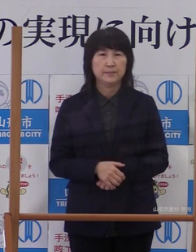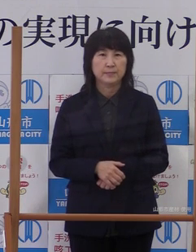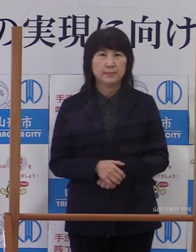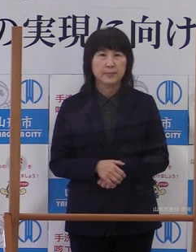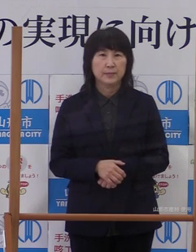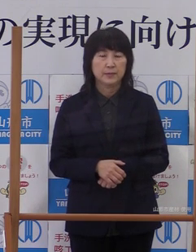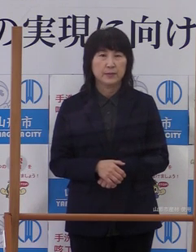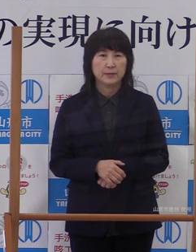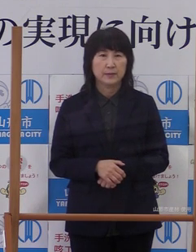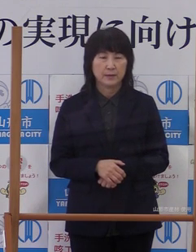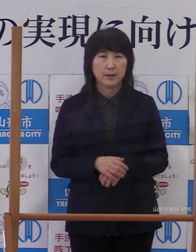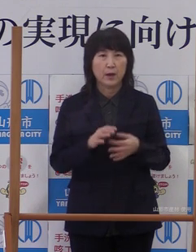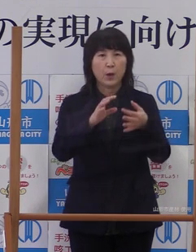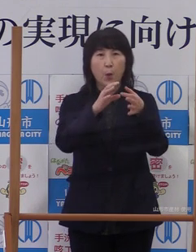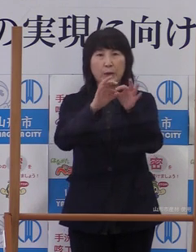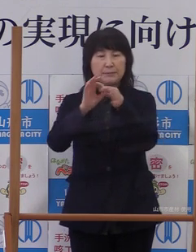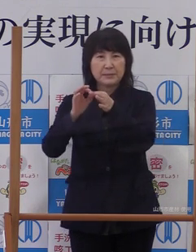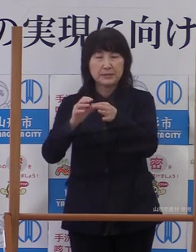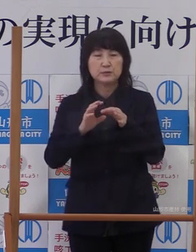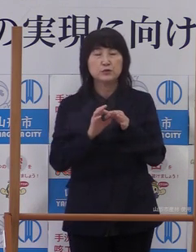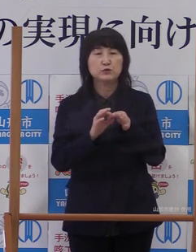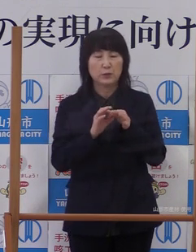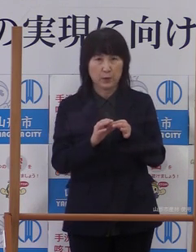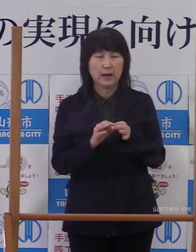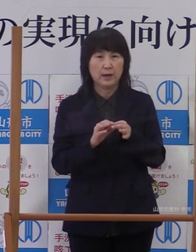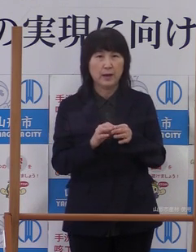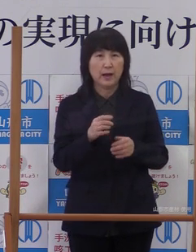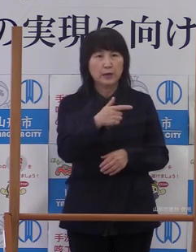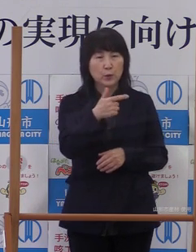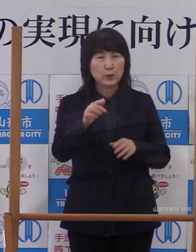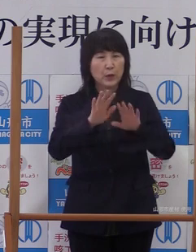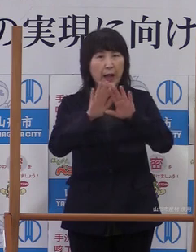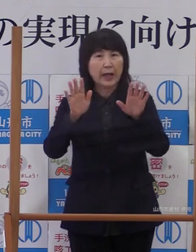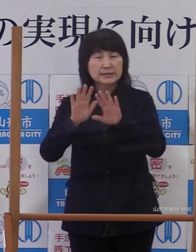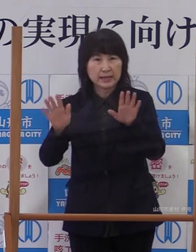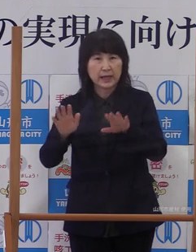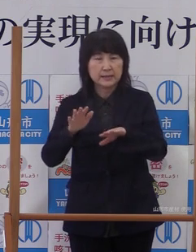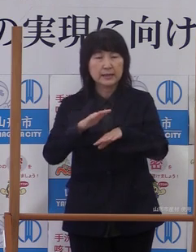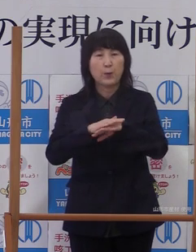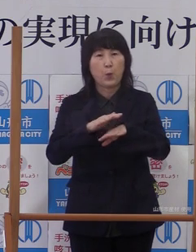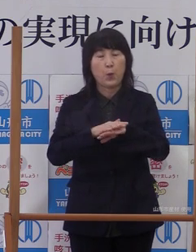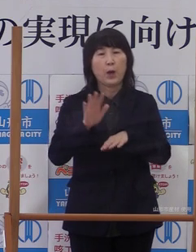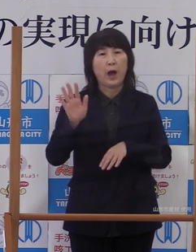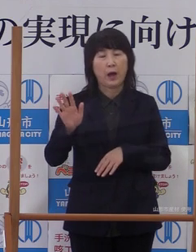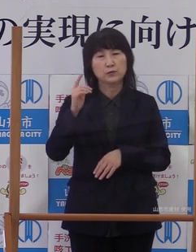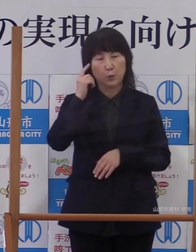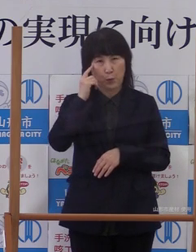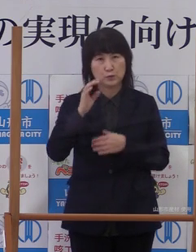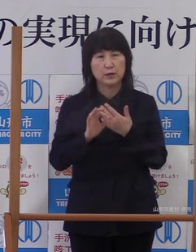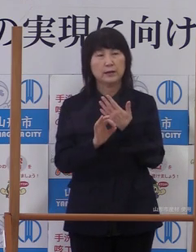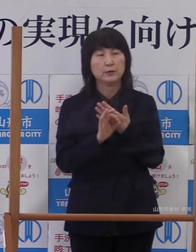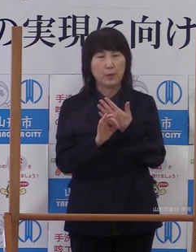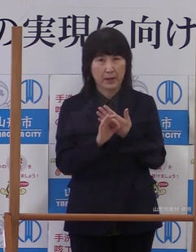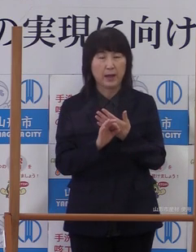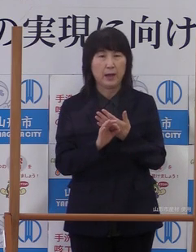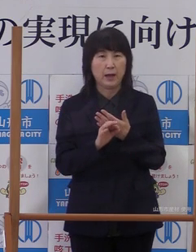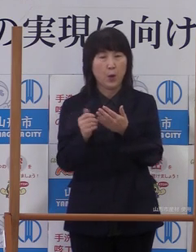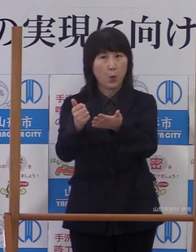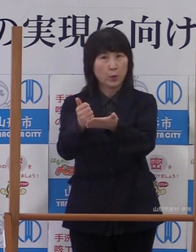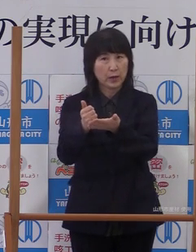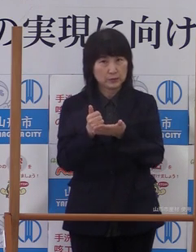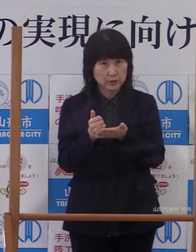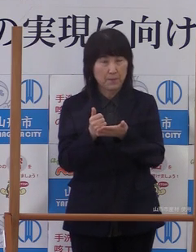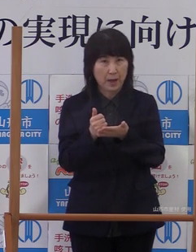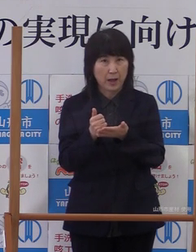ております。あのオリンピックにつきましては、まあ、いろんな開催の形があると思うんですね。あの例えばお客さん